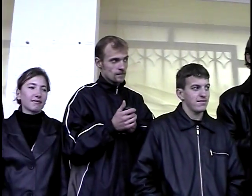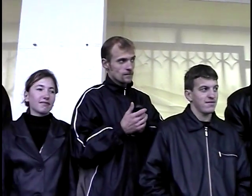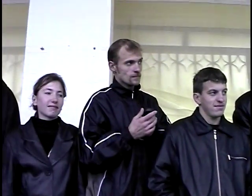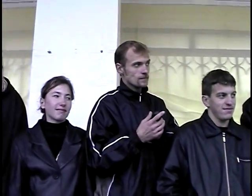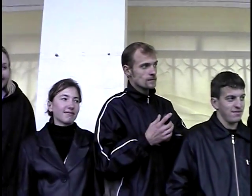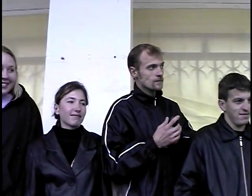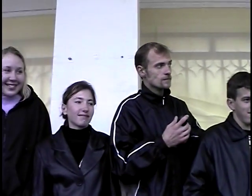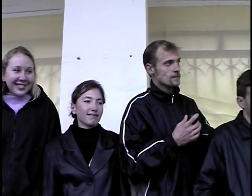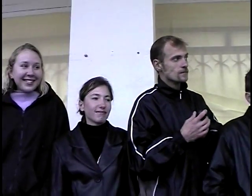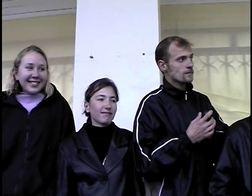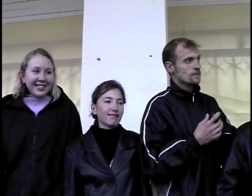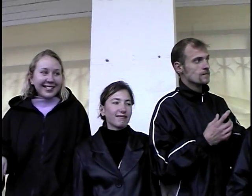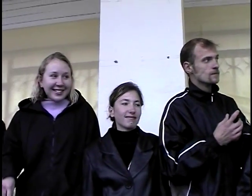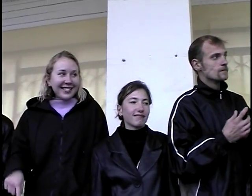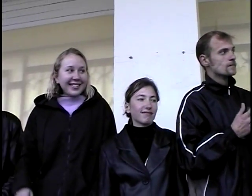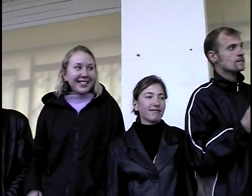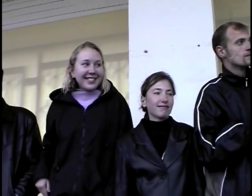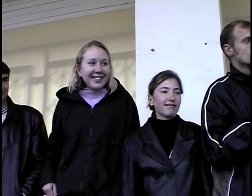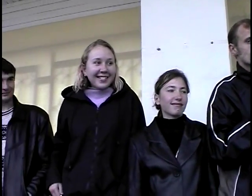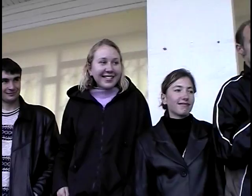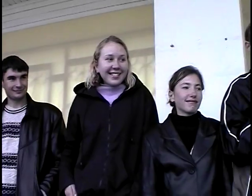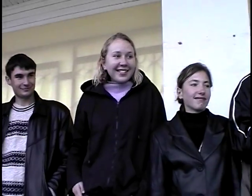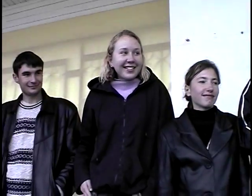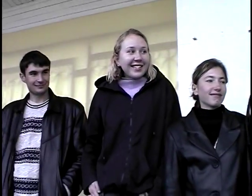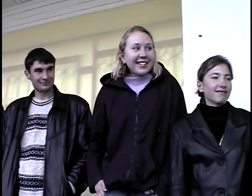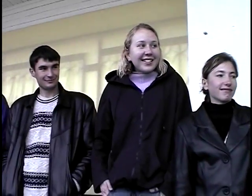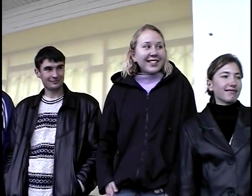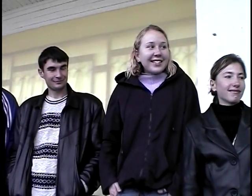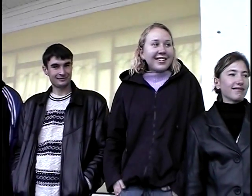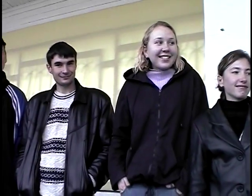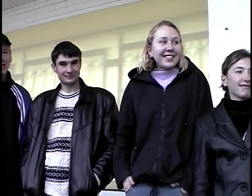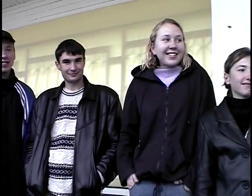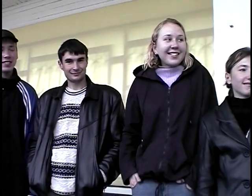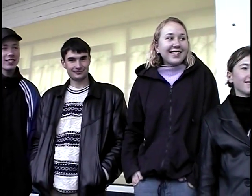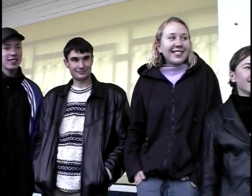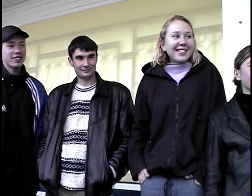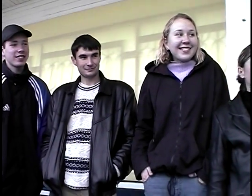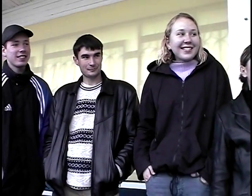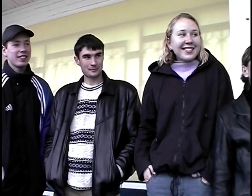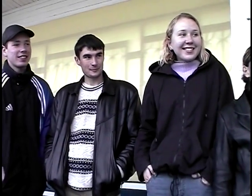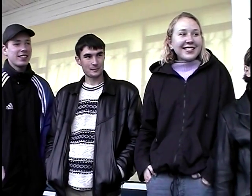Thank you.